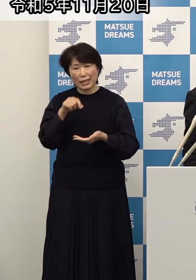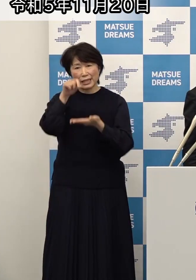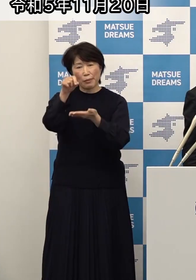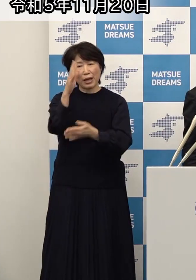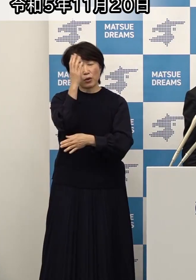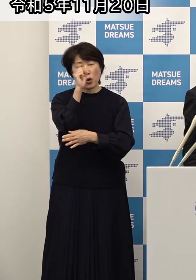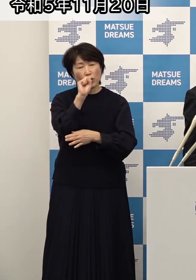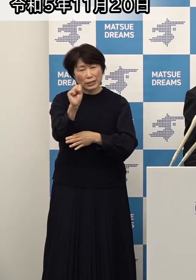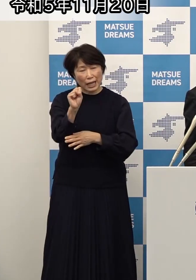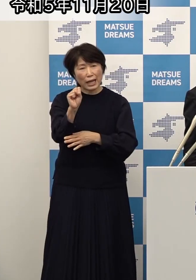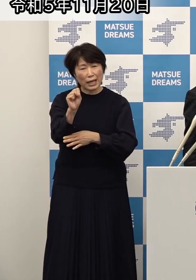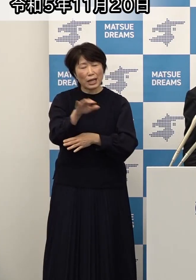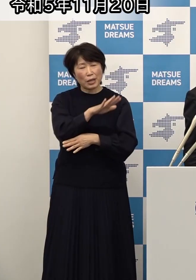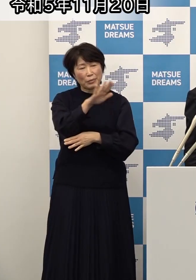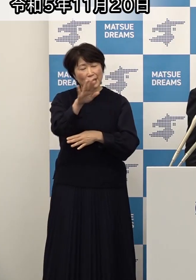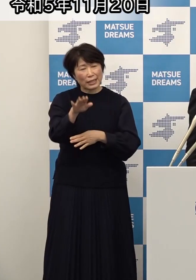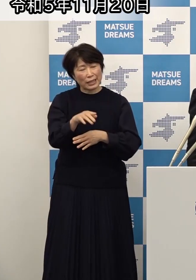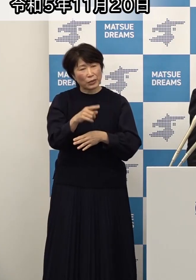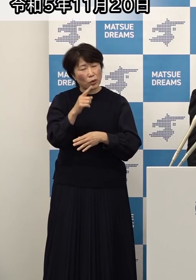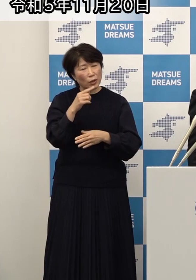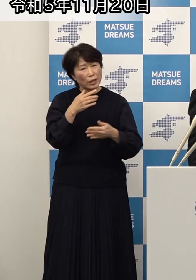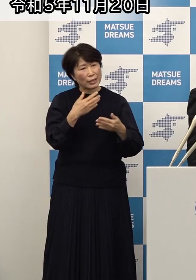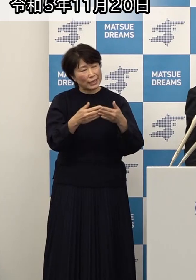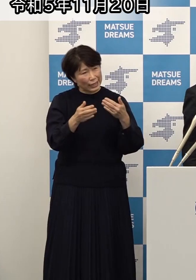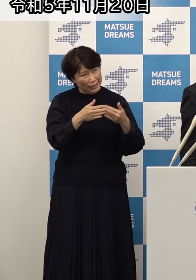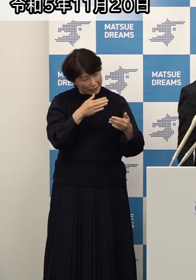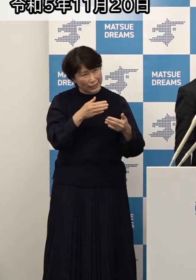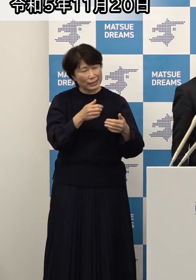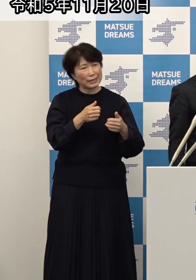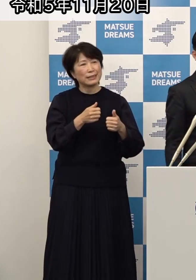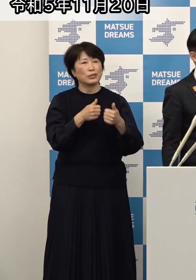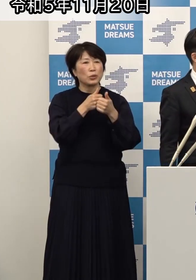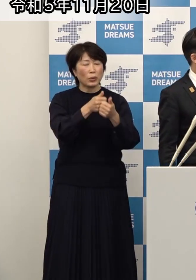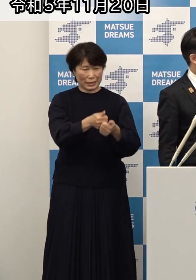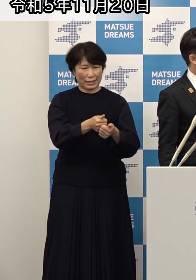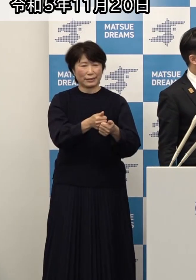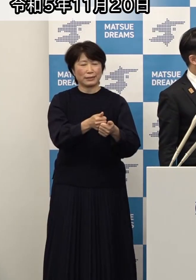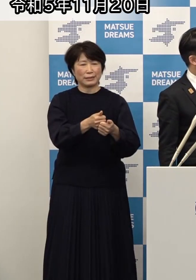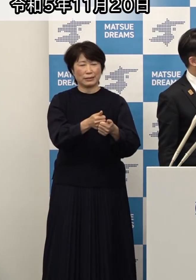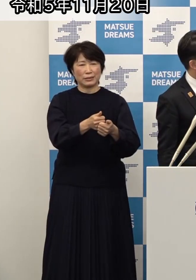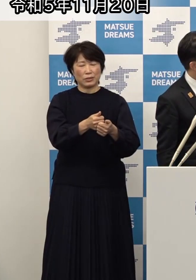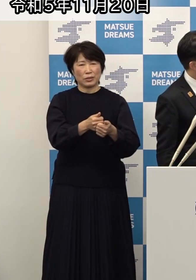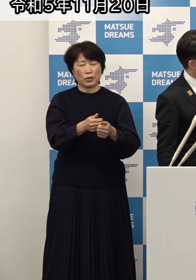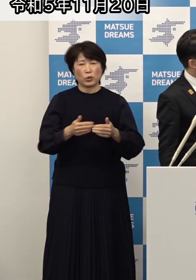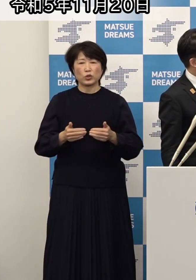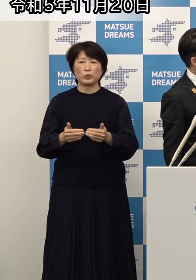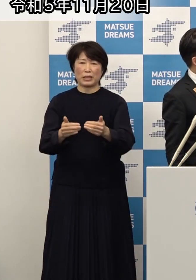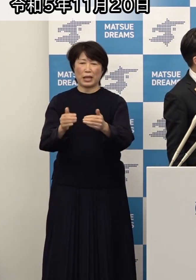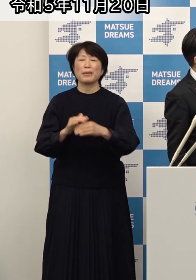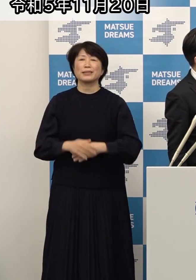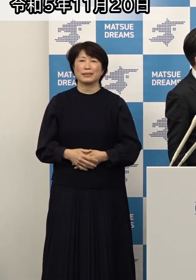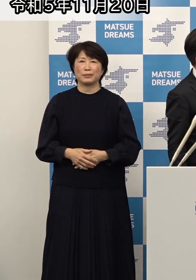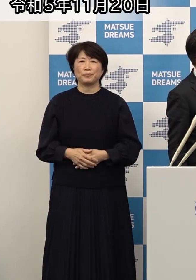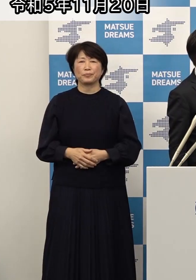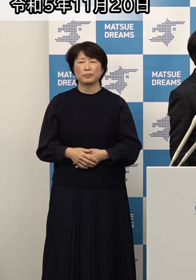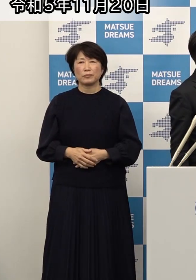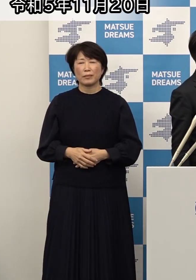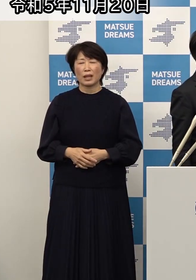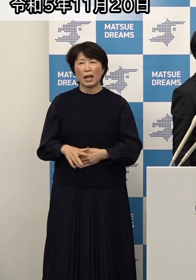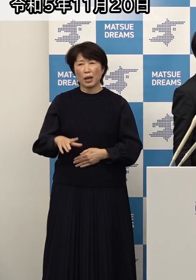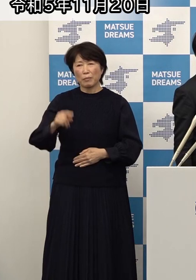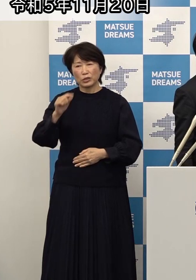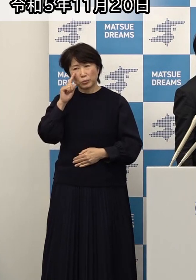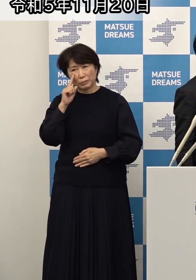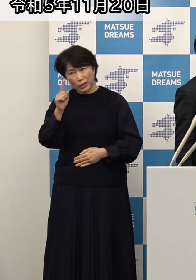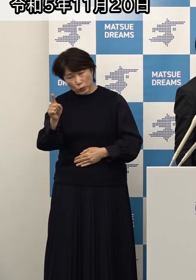座、新庁舎みんなのトライアルというのをこれまでも進めさせていただいているところでございます。まず新庁舎を見る